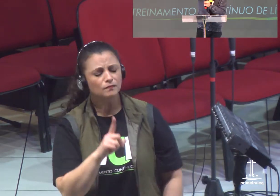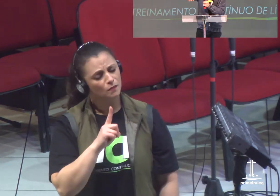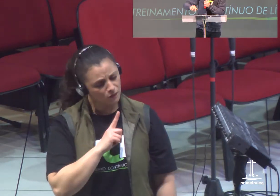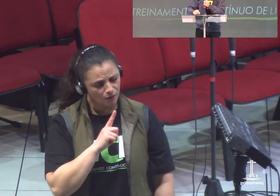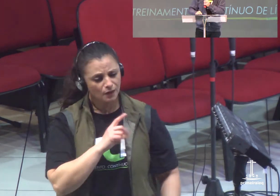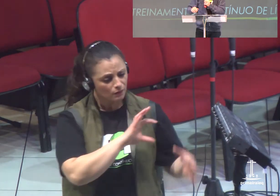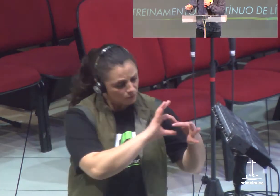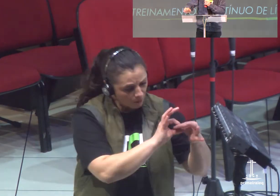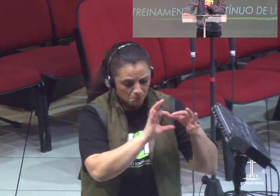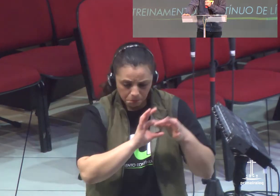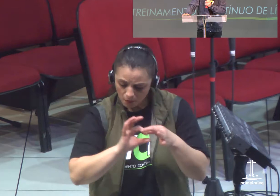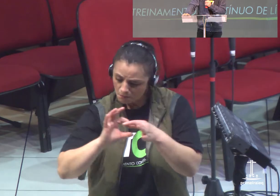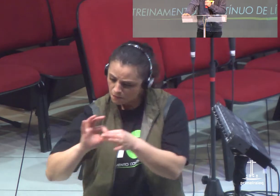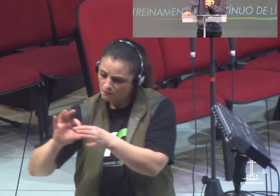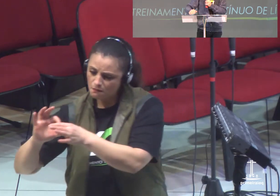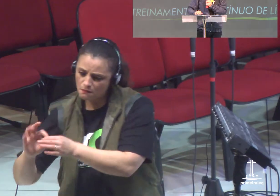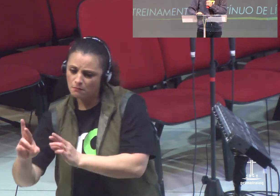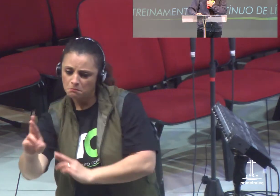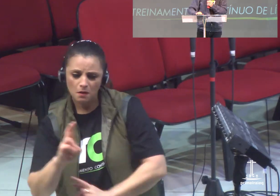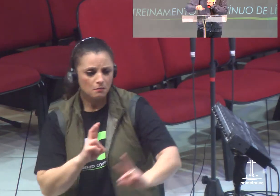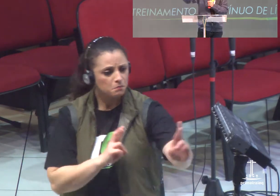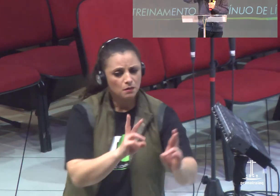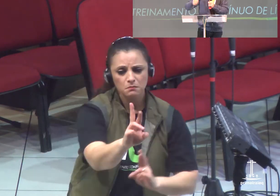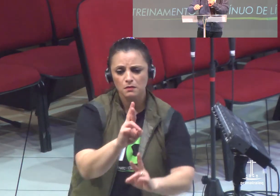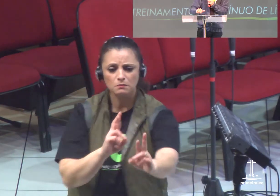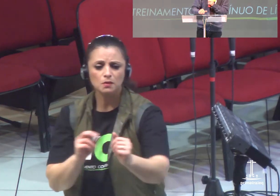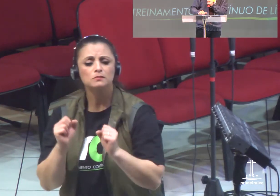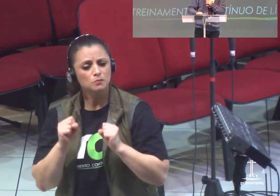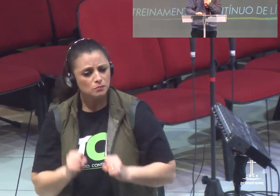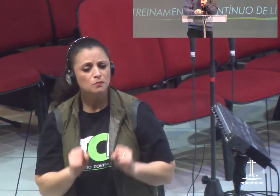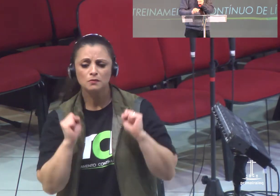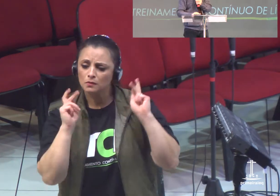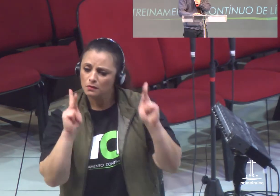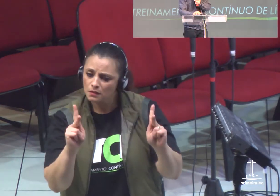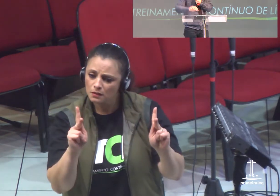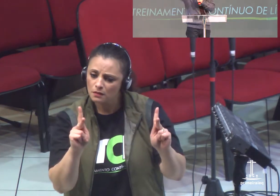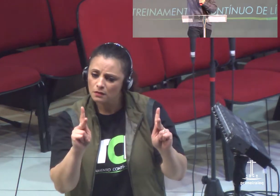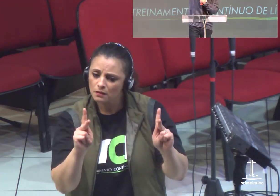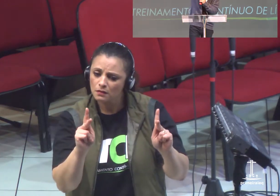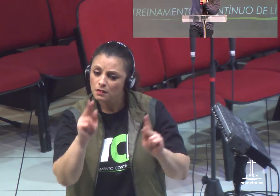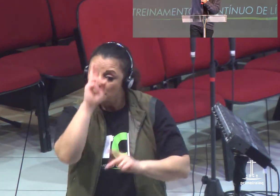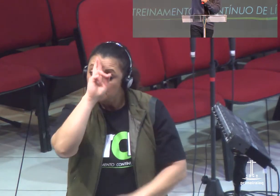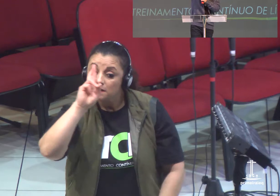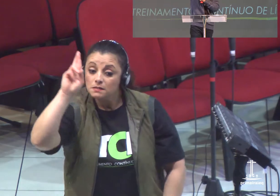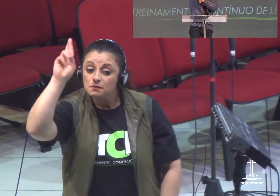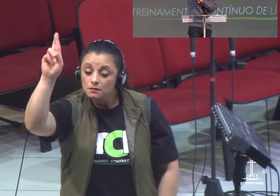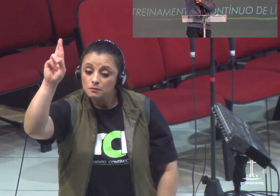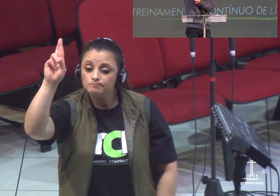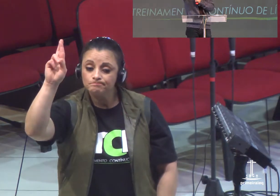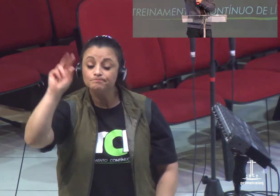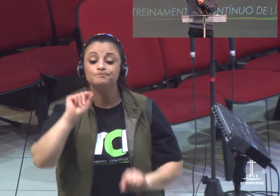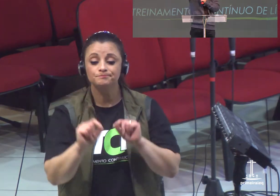outras respostas que foram dadas. Mas eu quero afirmar a você que o Senhor acrescentava àquela igreja